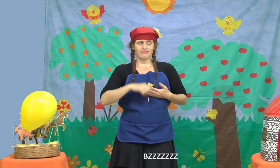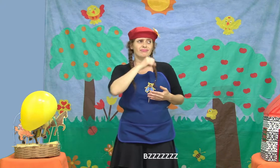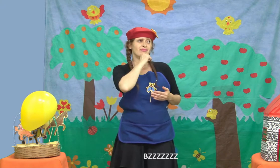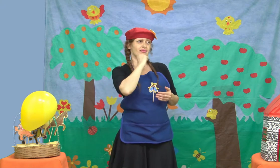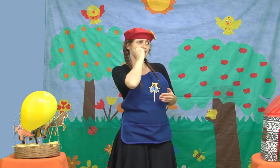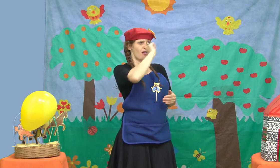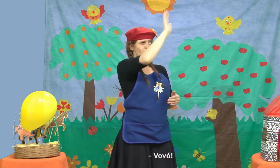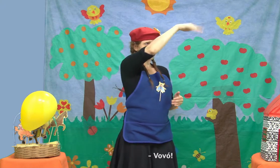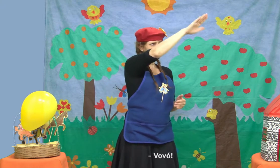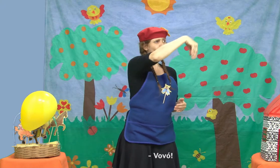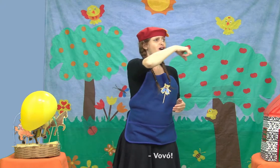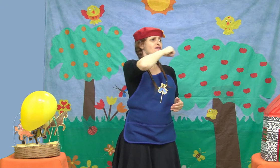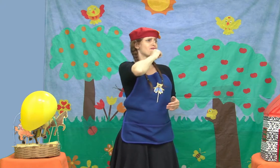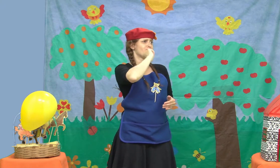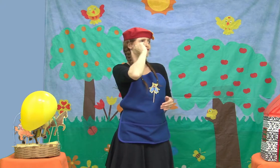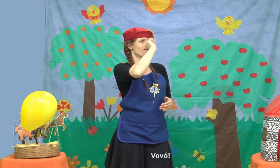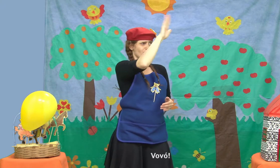van van